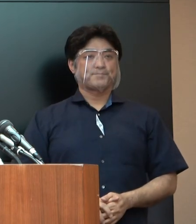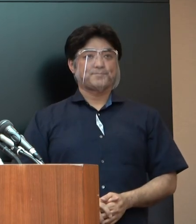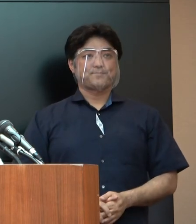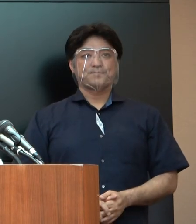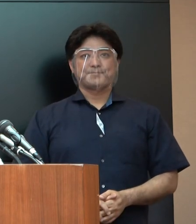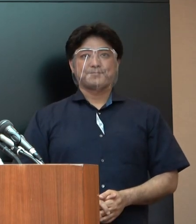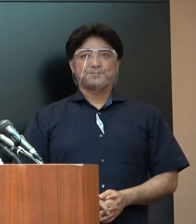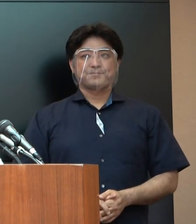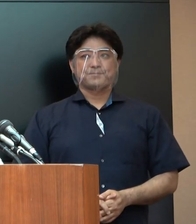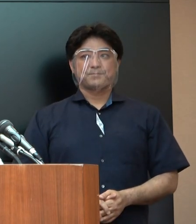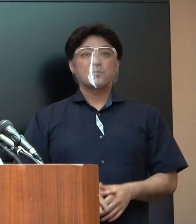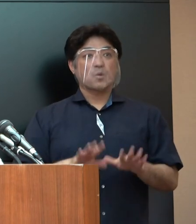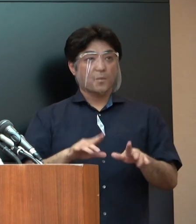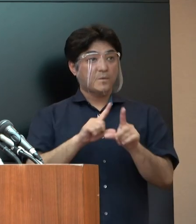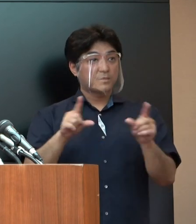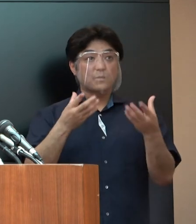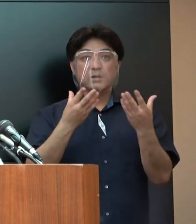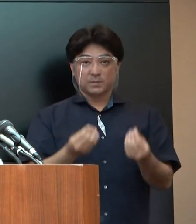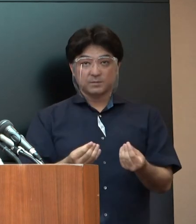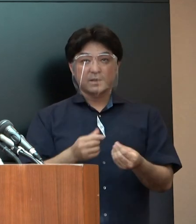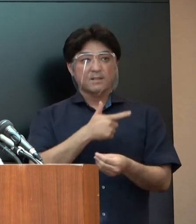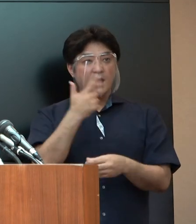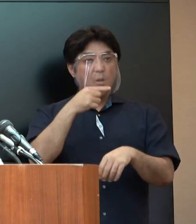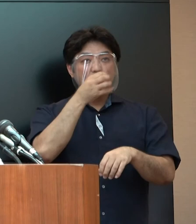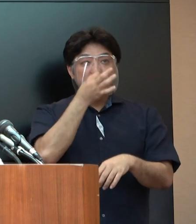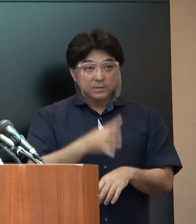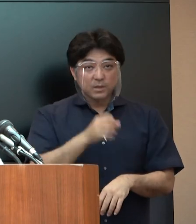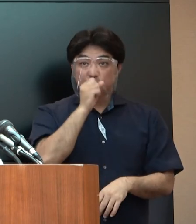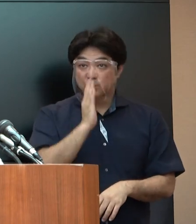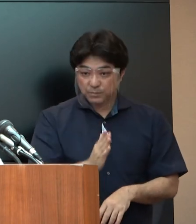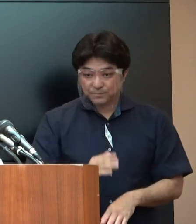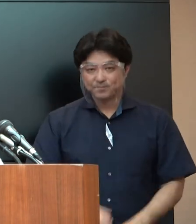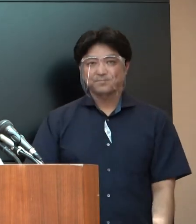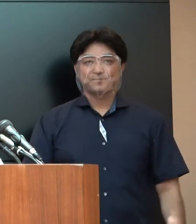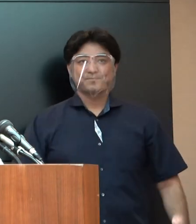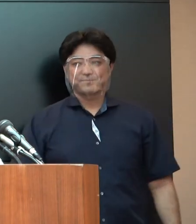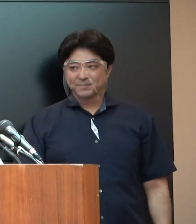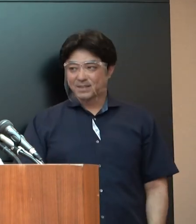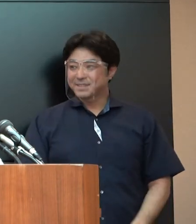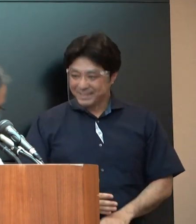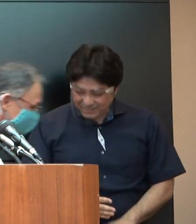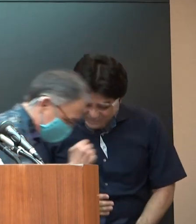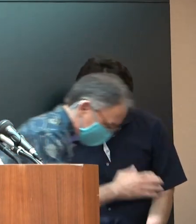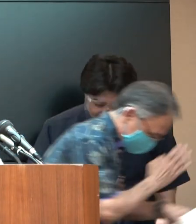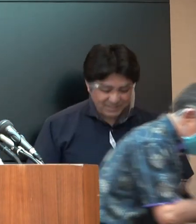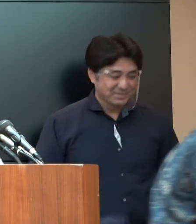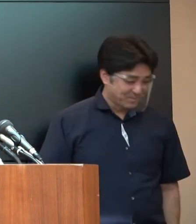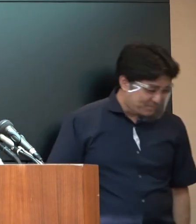はい、すみません、これで本日の会見を終了 します。大変申し訳ありません。よろしくお願いします。 ありがとうございました。